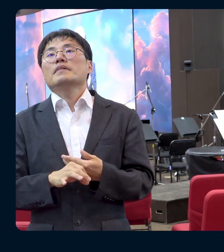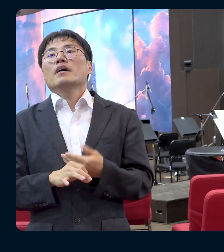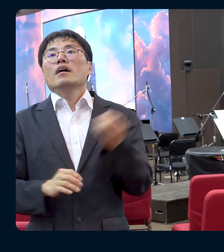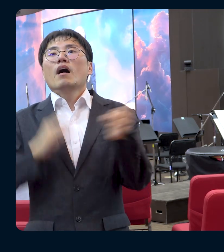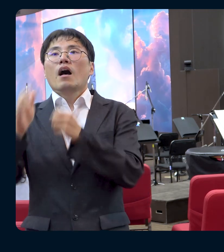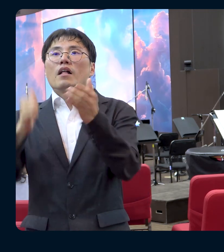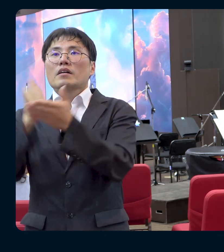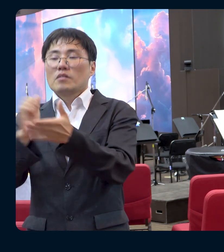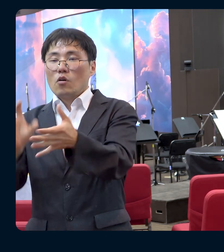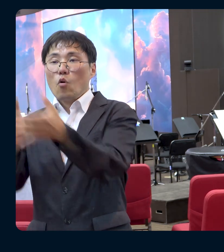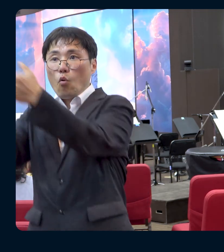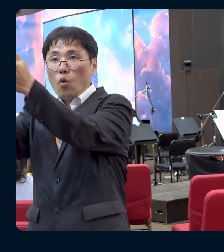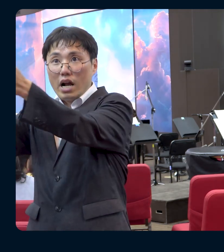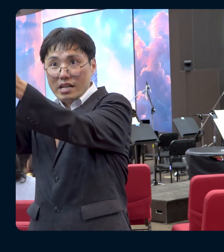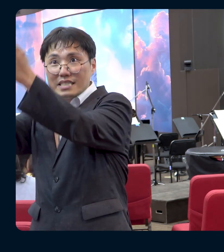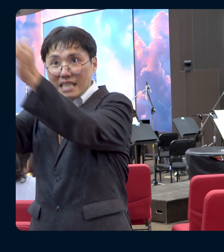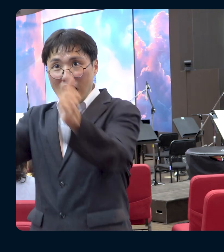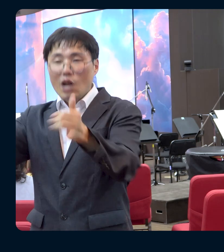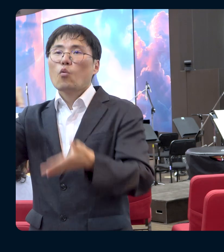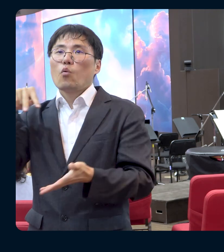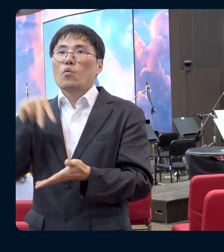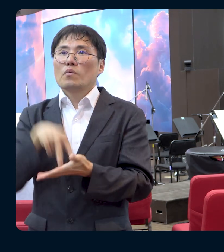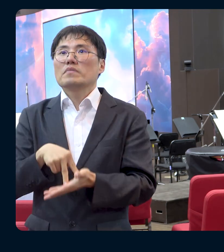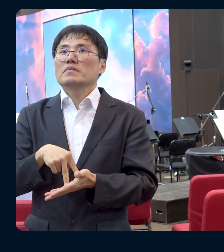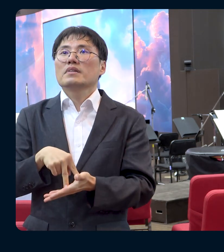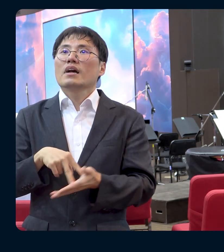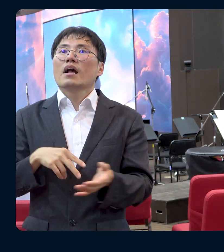그러면요, 하나님께 속한 자로서